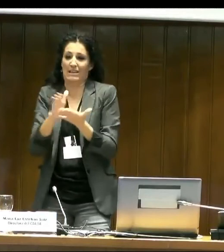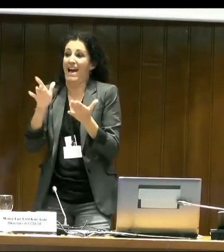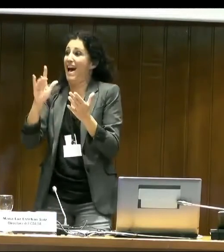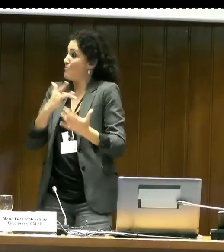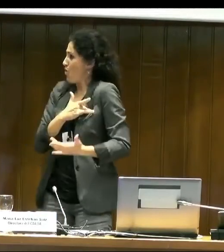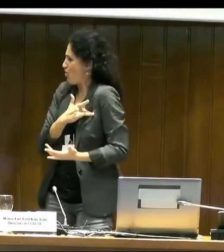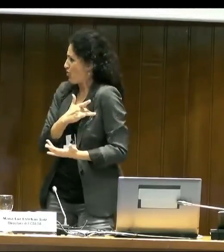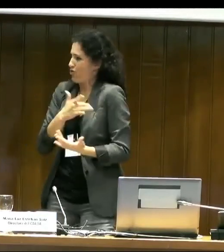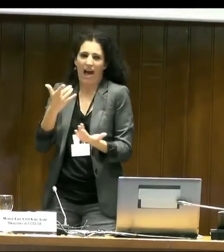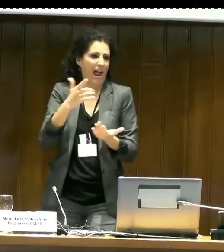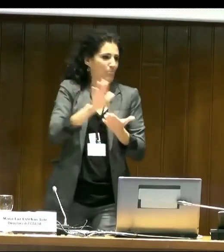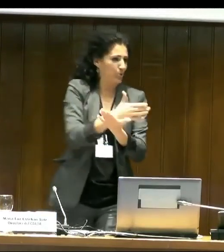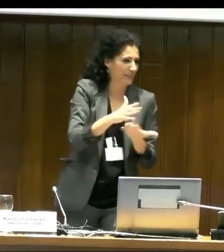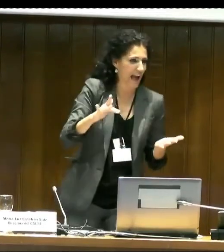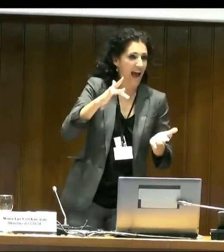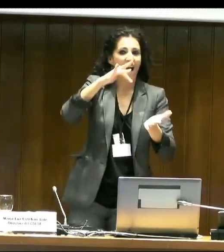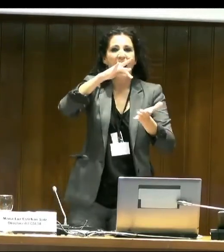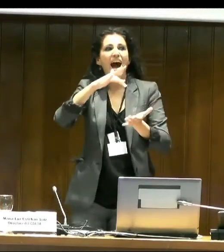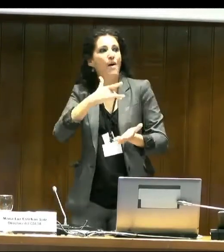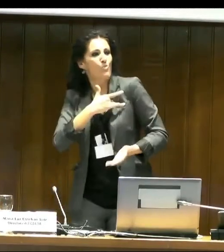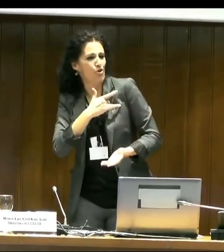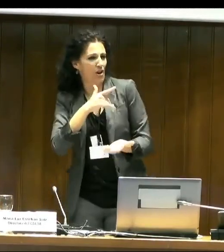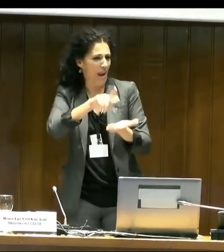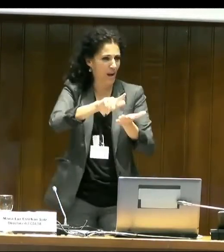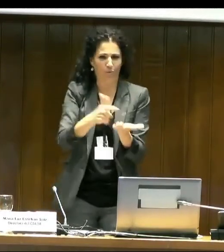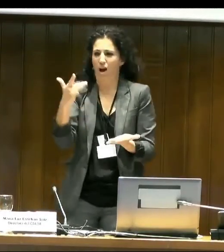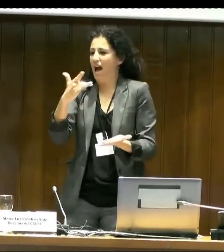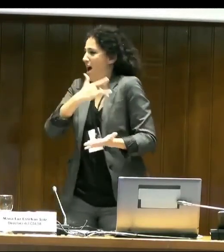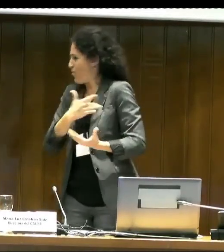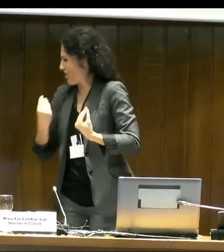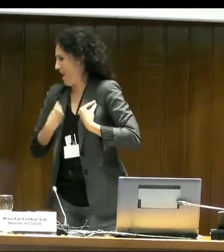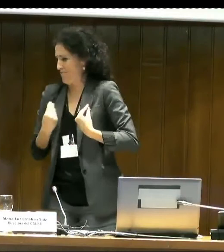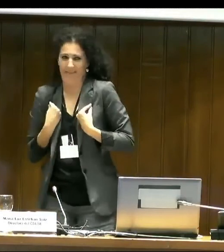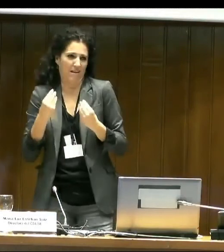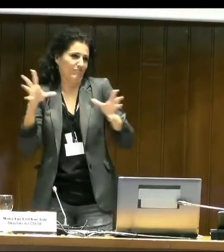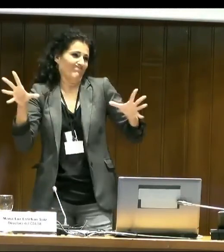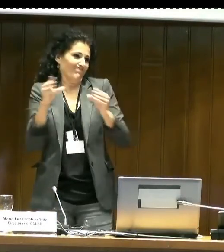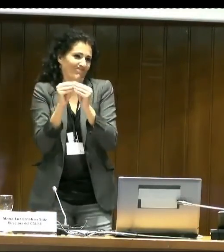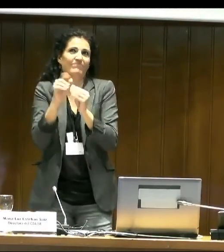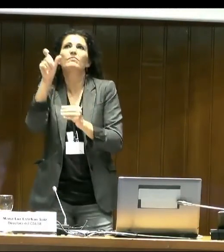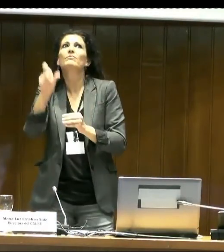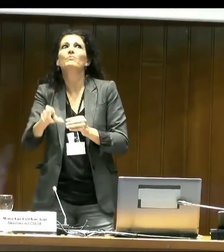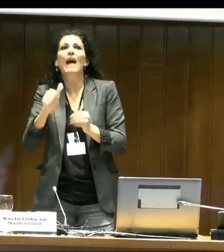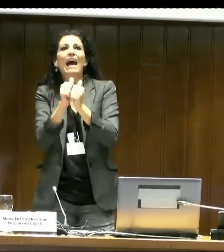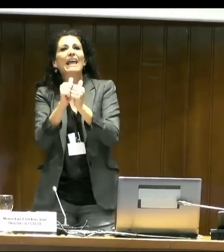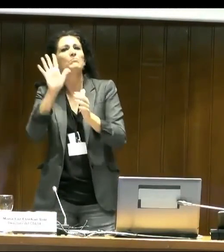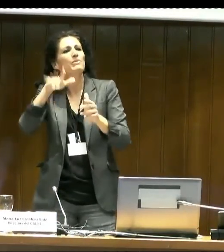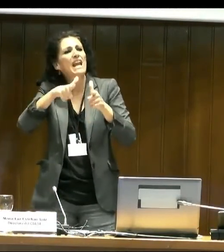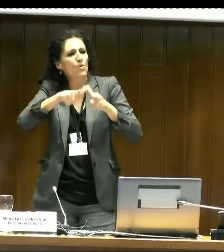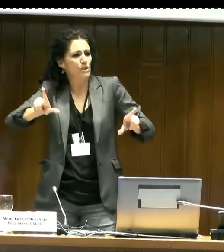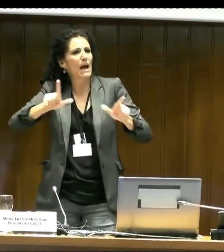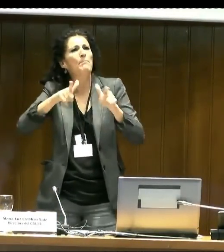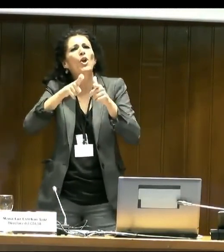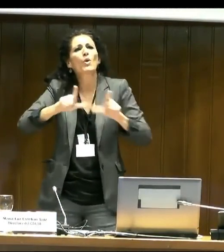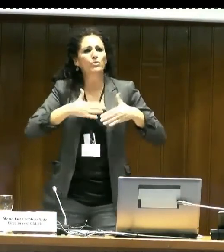En su vida, en sus investigaciones, en sus escritos, el amor a la poesía, el amor a la